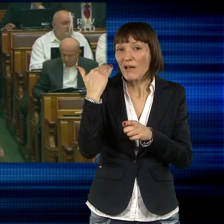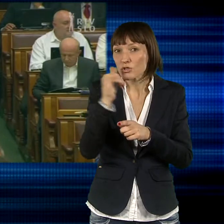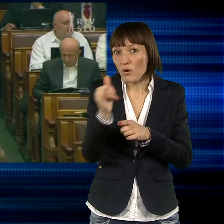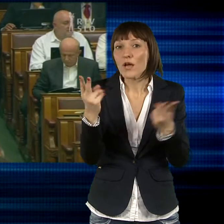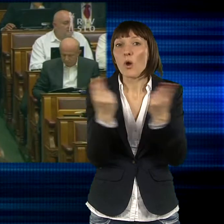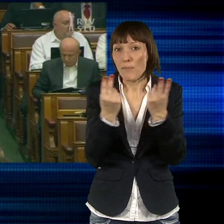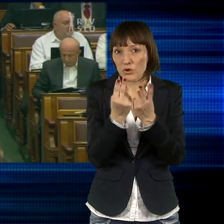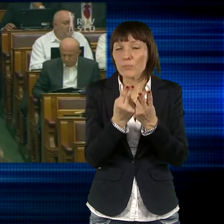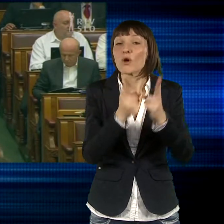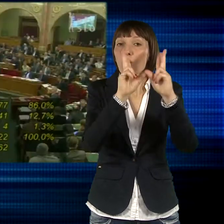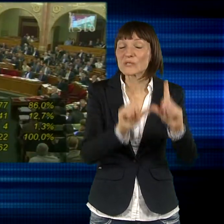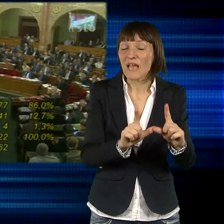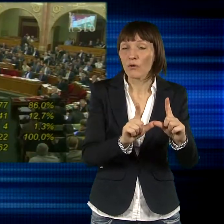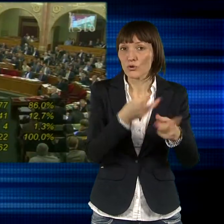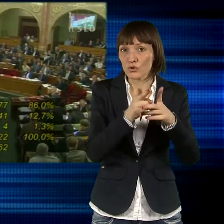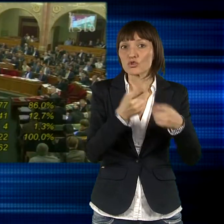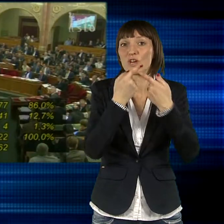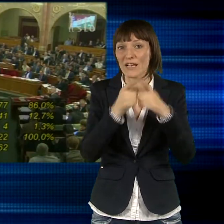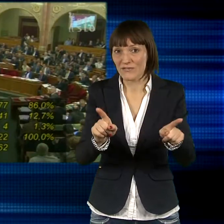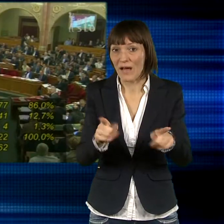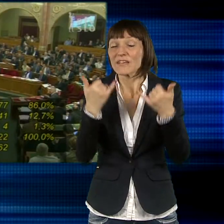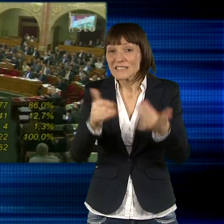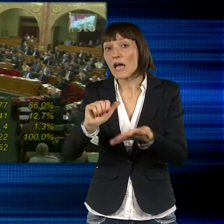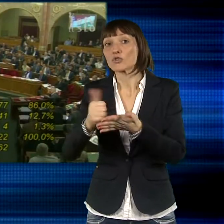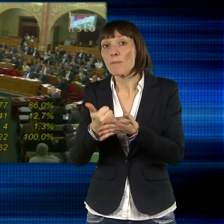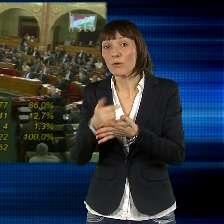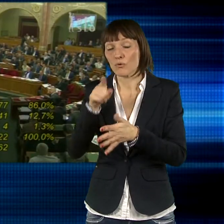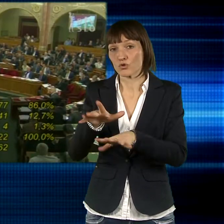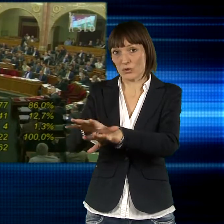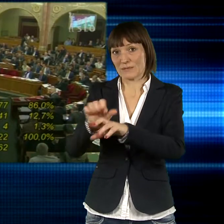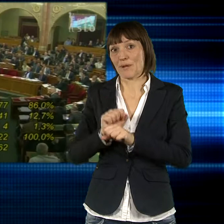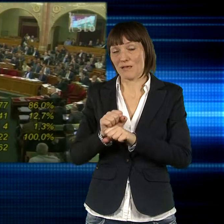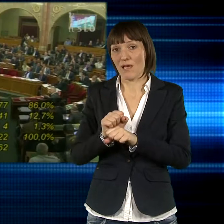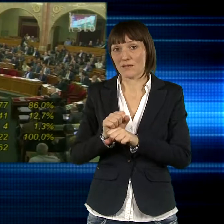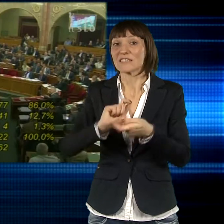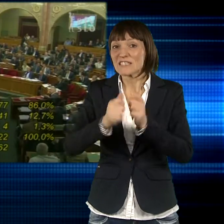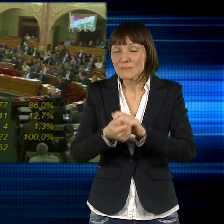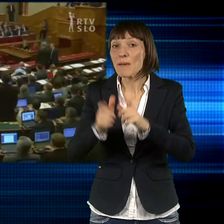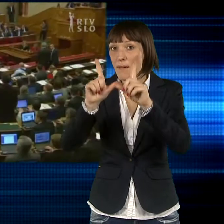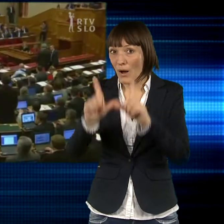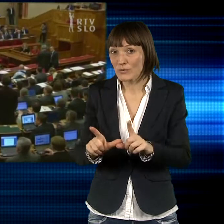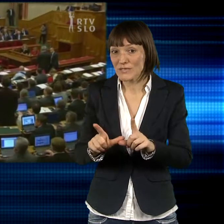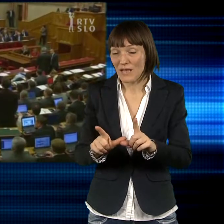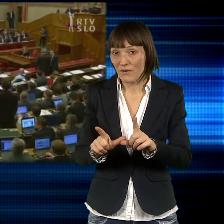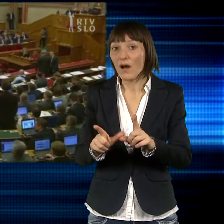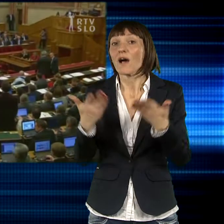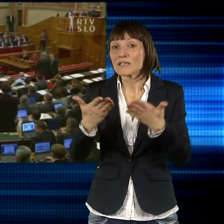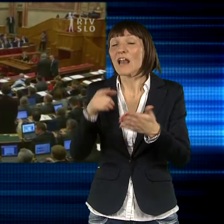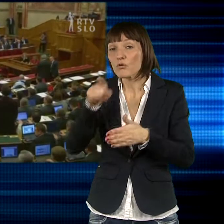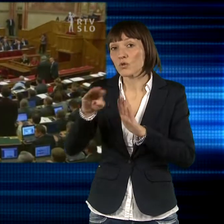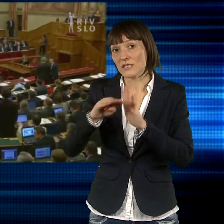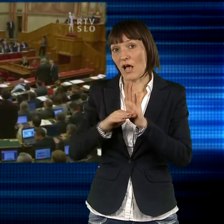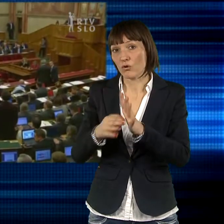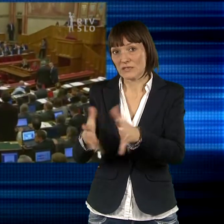je lani ustavno sodišče razveljavilo, zato je desničarska vlada s pomočjo političnih zaveznikov kasneje dosegla spremembo ustave, ki je